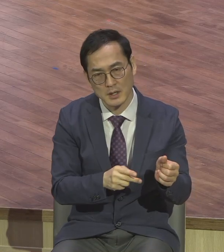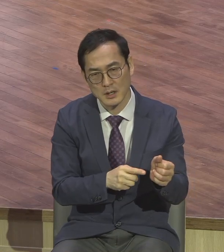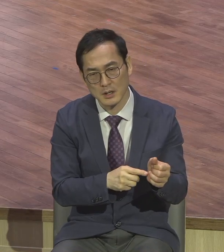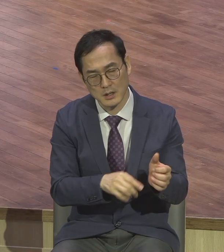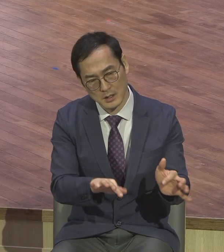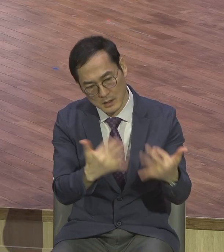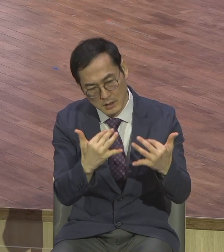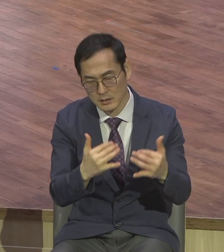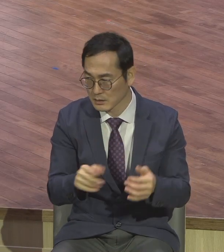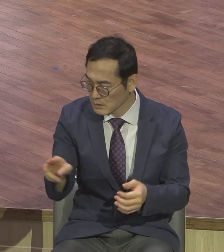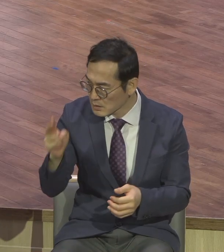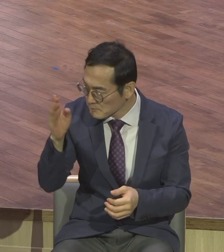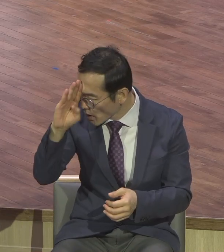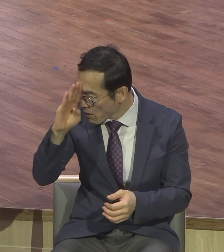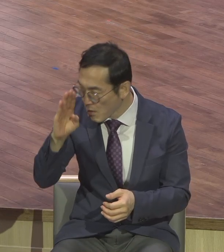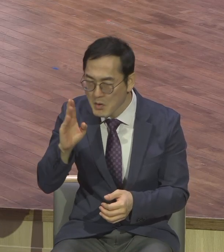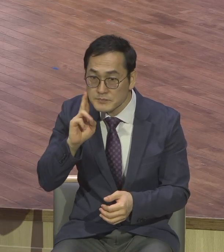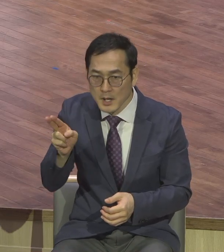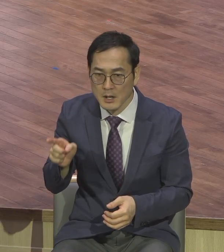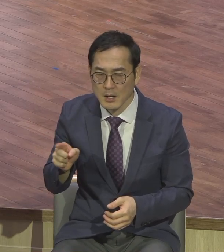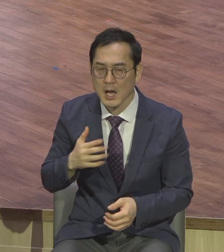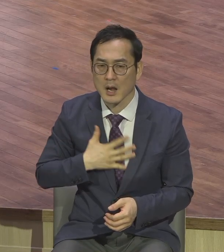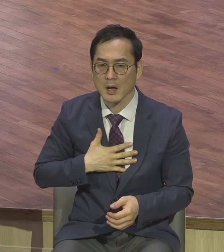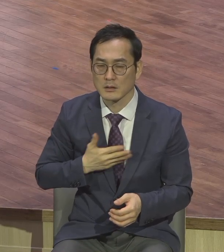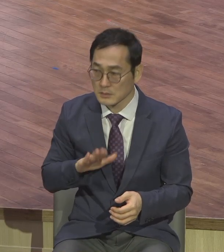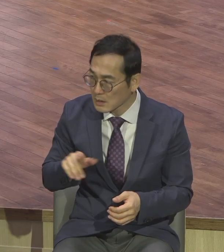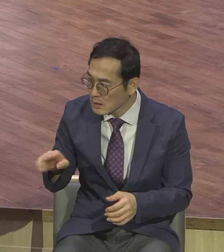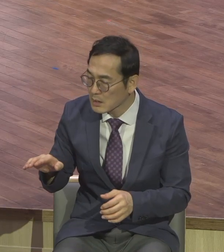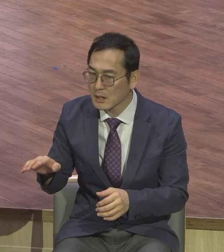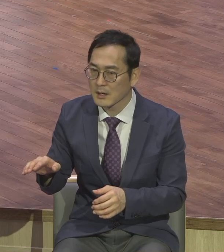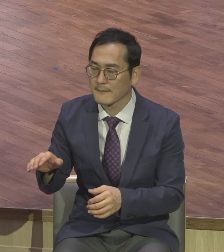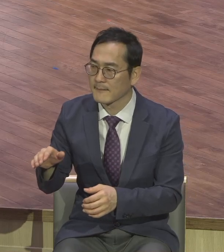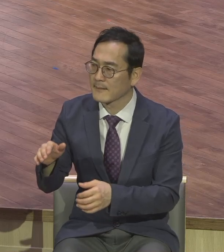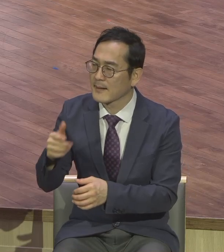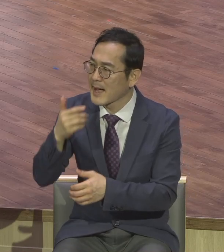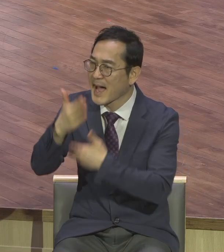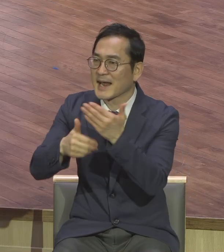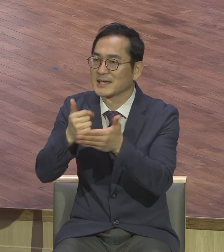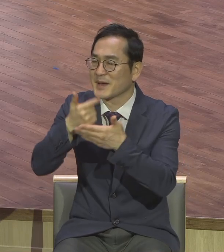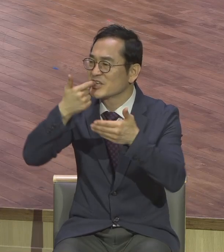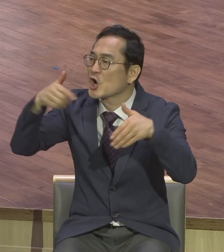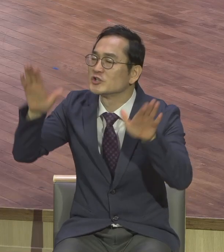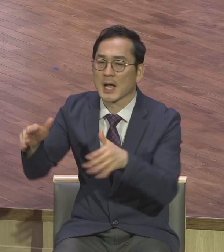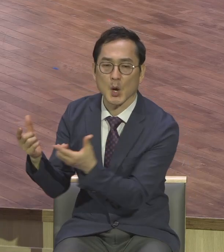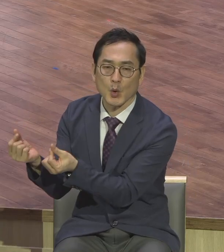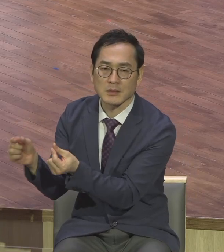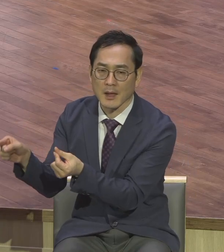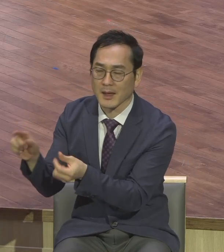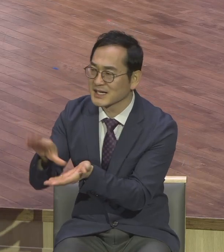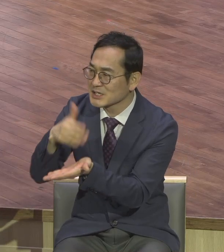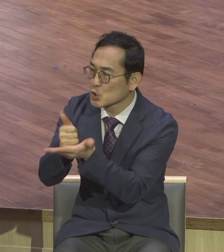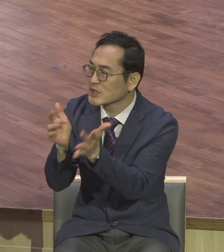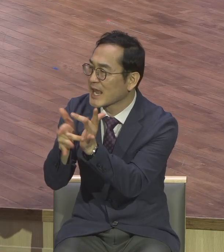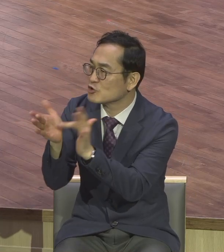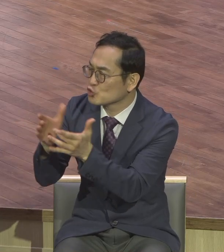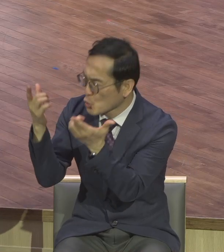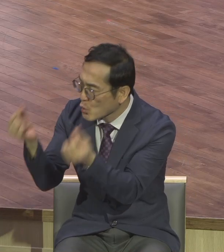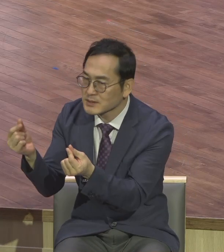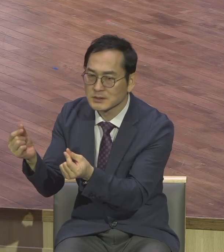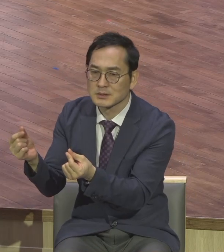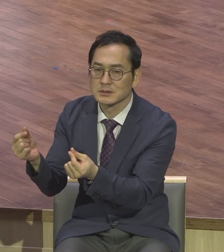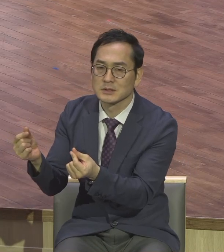그런데 이들은 바울을 마치 어떻게 해요? 하나님의 천사와 같이. 그리스도 예수와